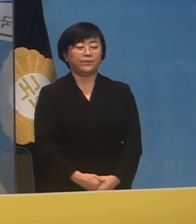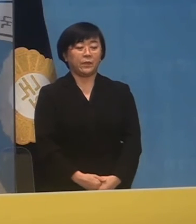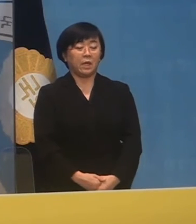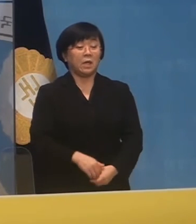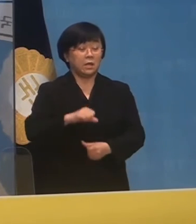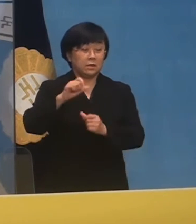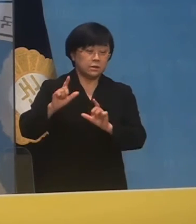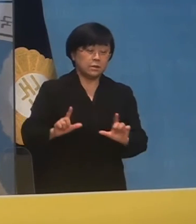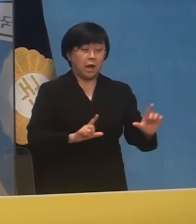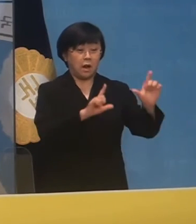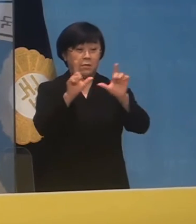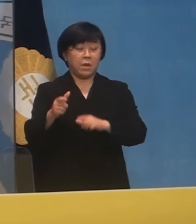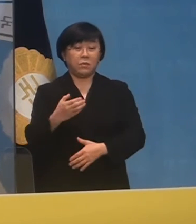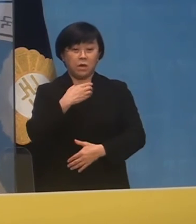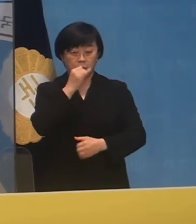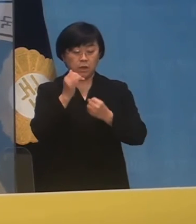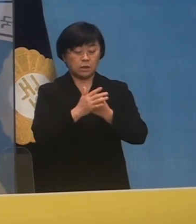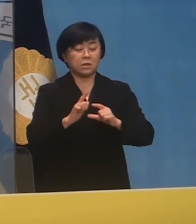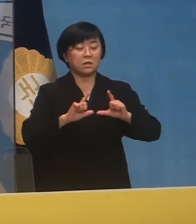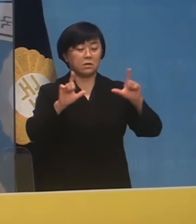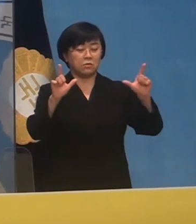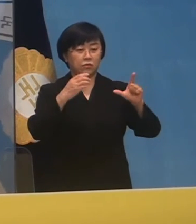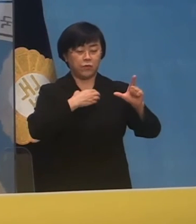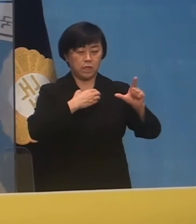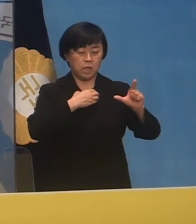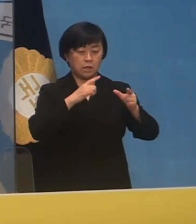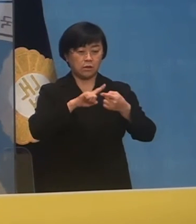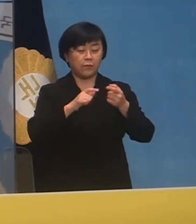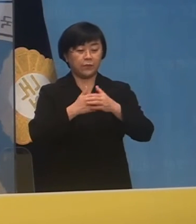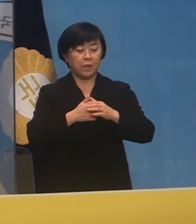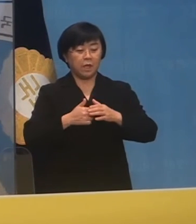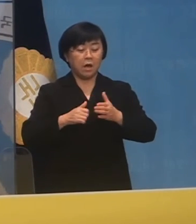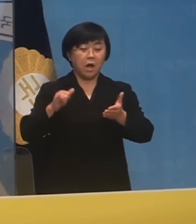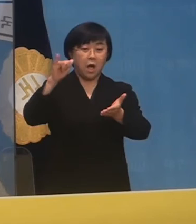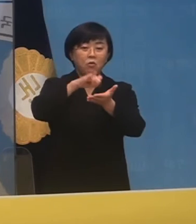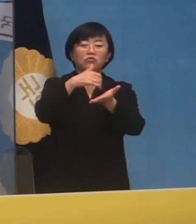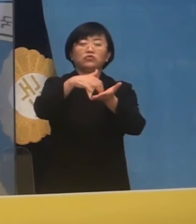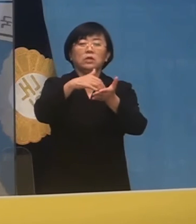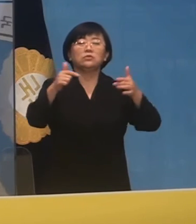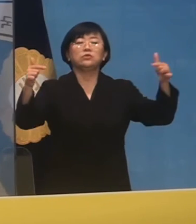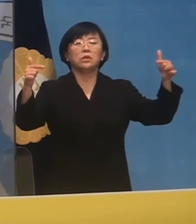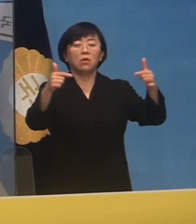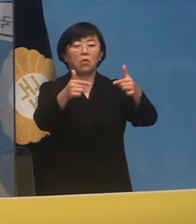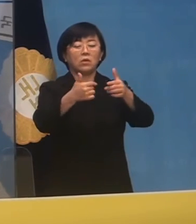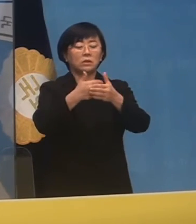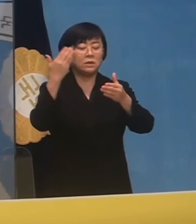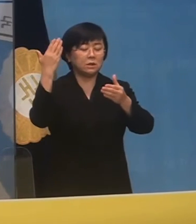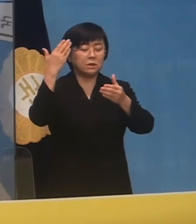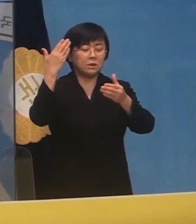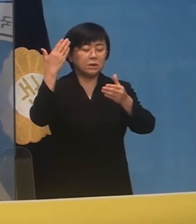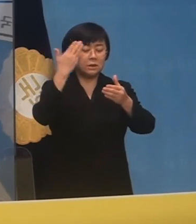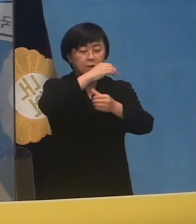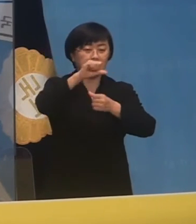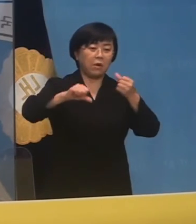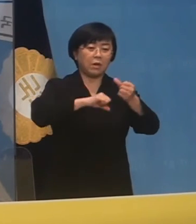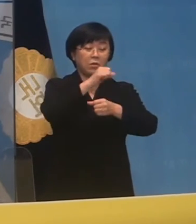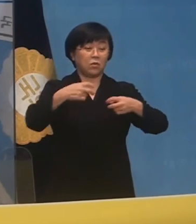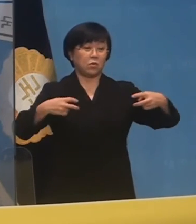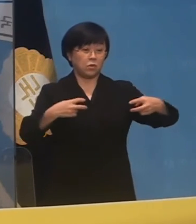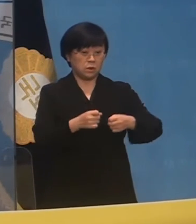생존을 위협하는 기후위기 앞에서 세계는 항공 수요를 줄이고 친환경 교통수단을